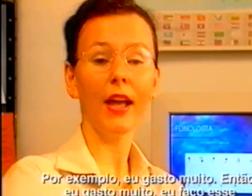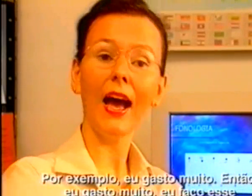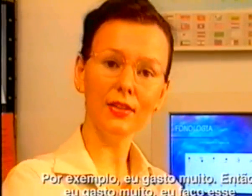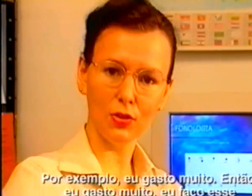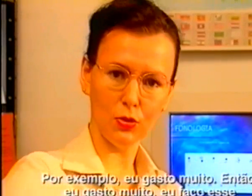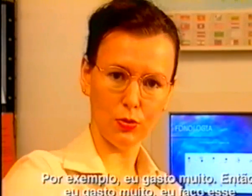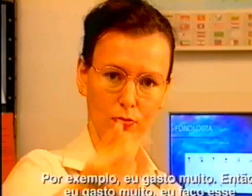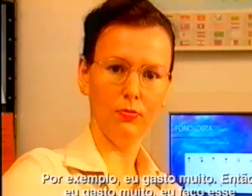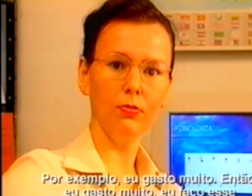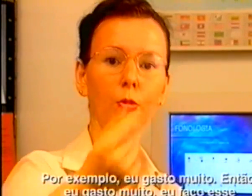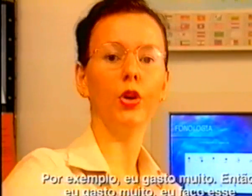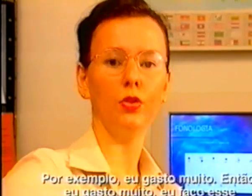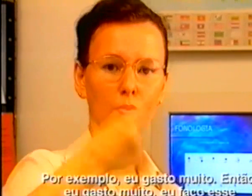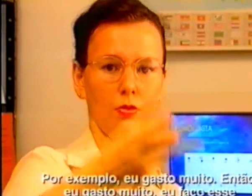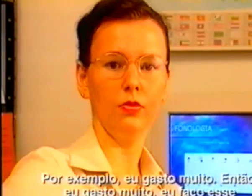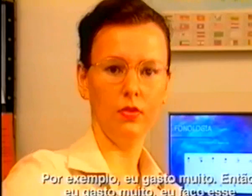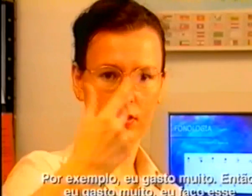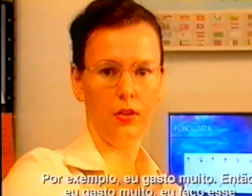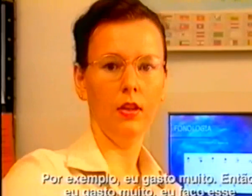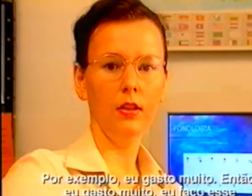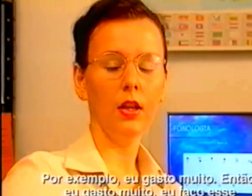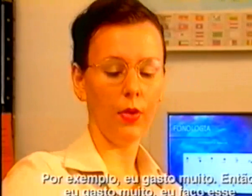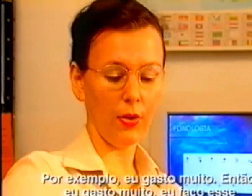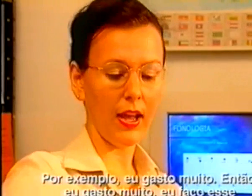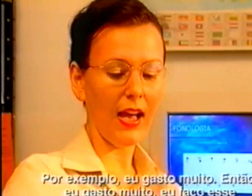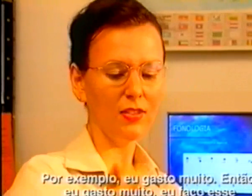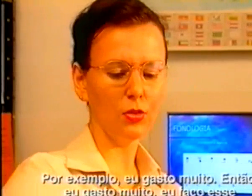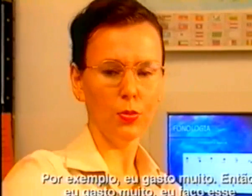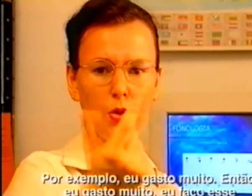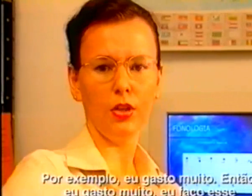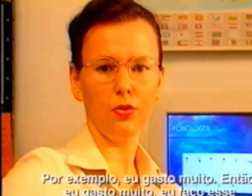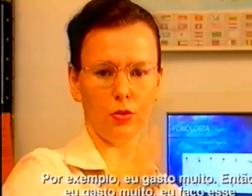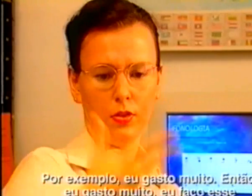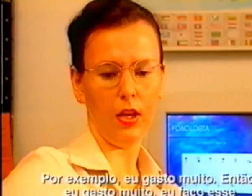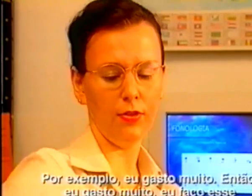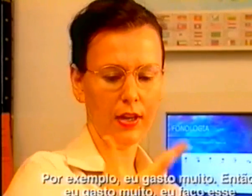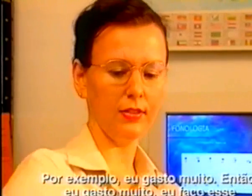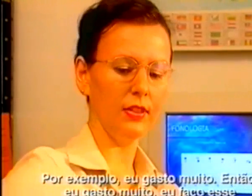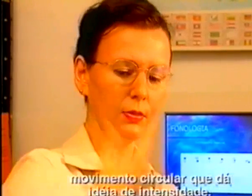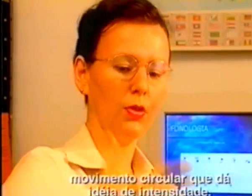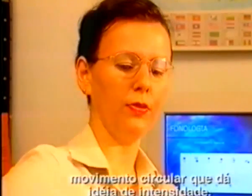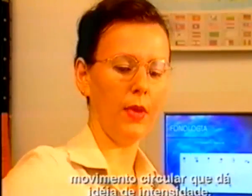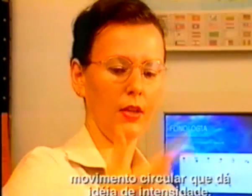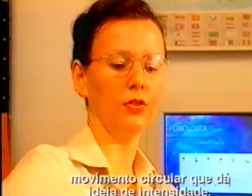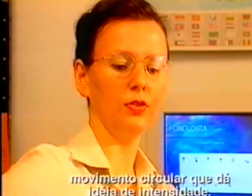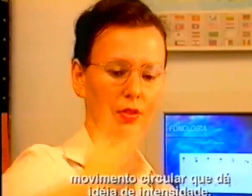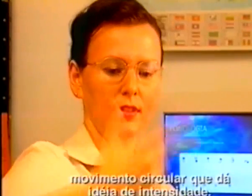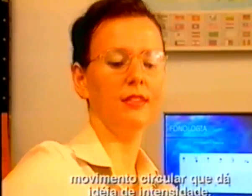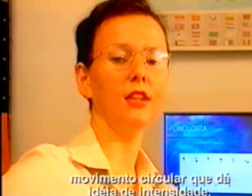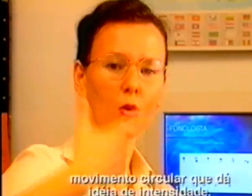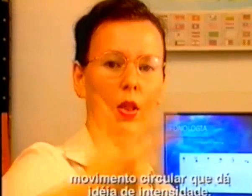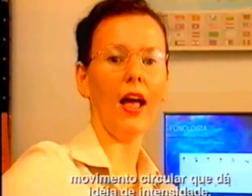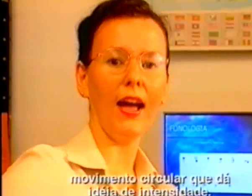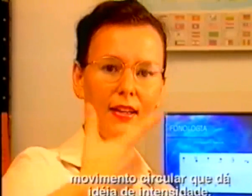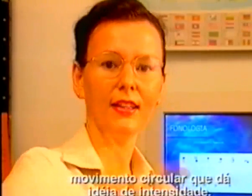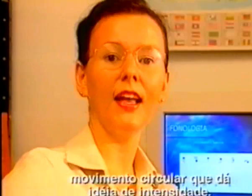eu gasto muito. Então, eu gasto muito, eu faço esse movimento circular que